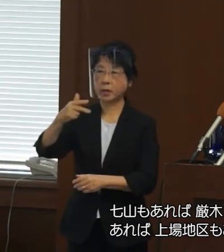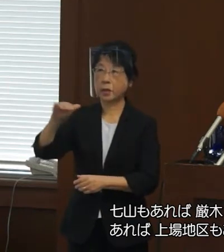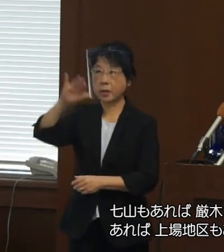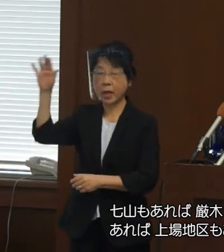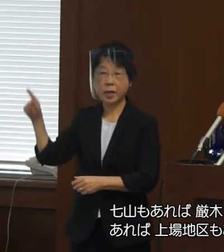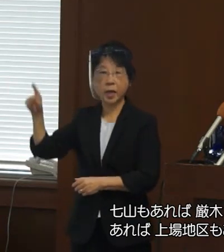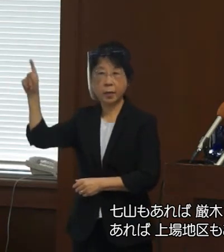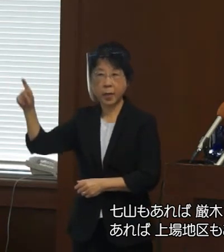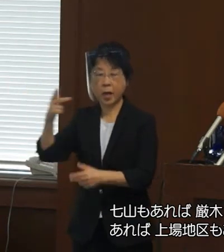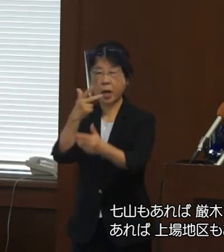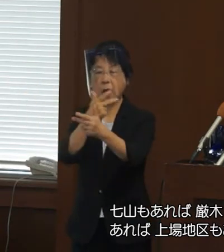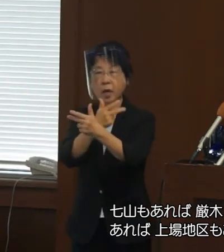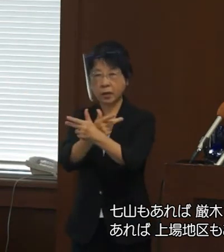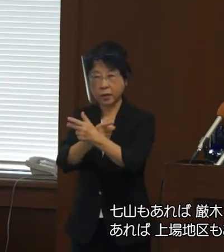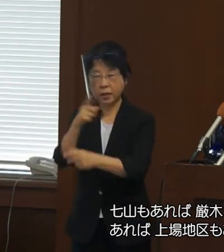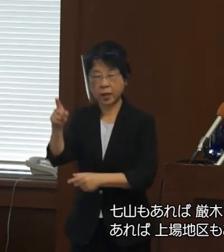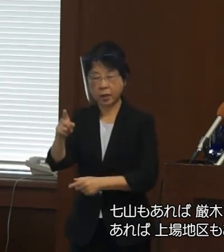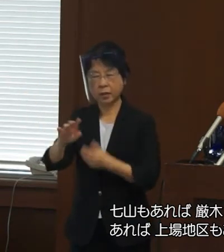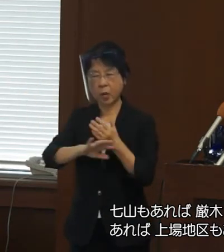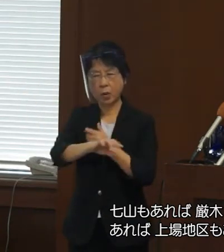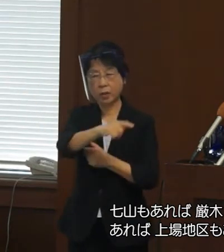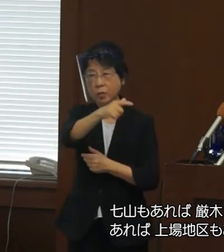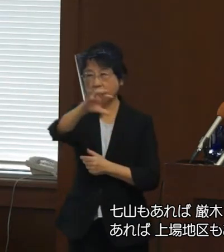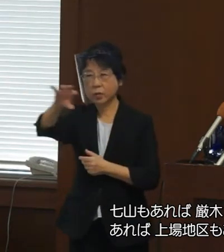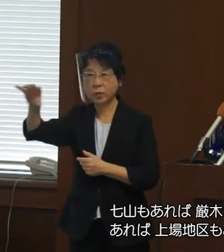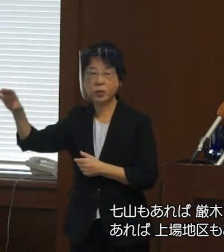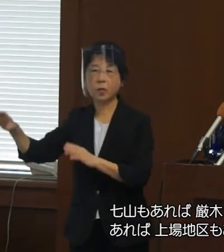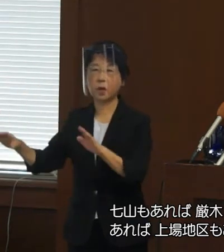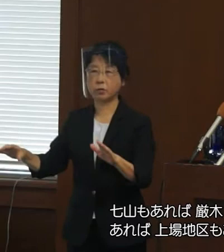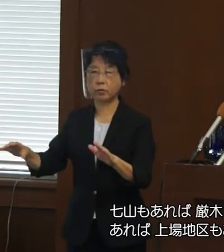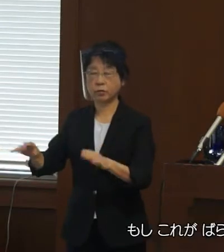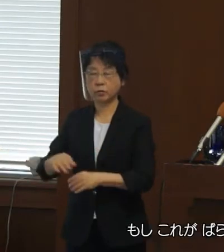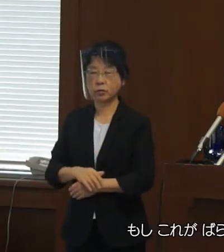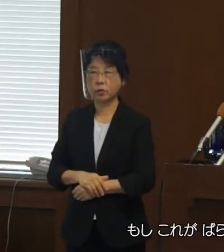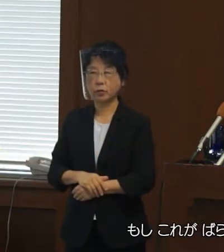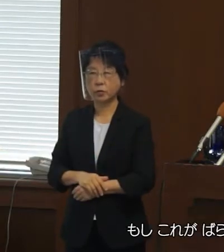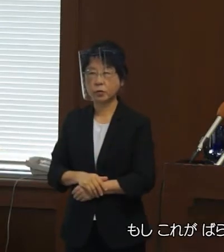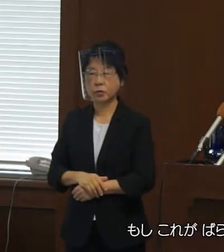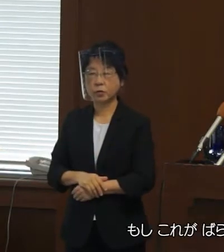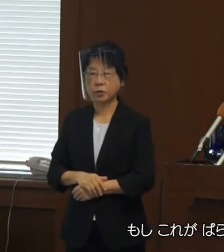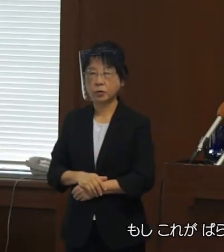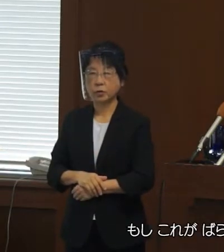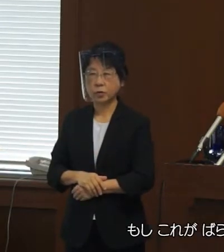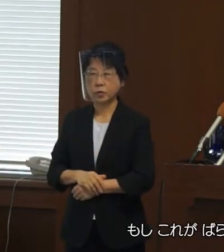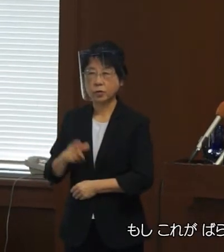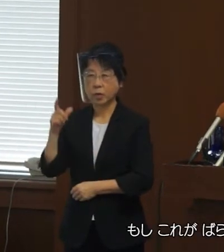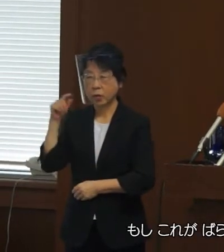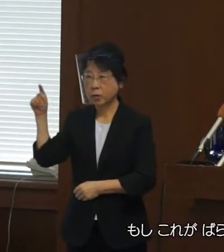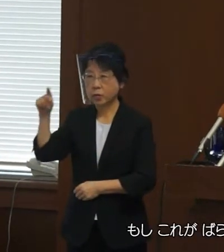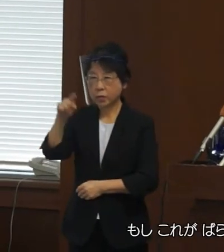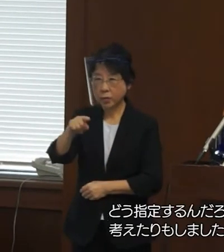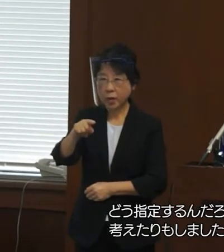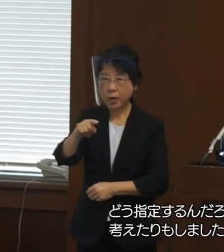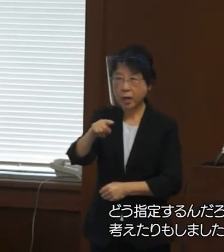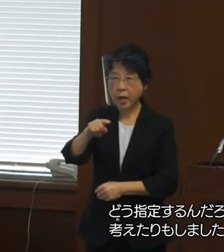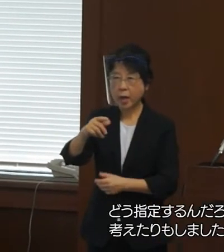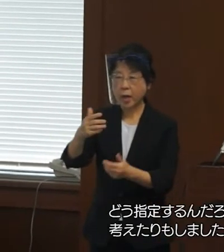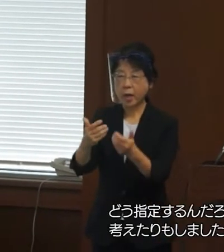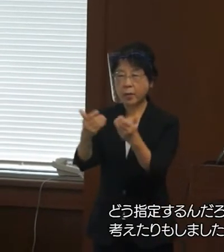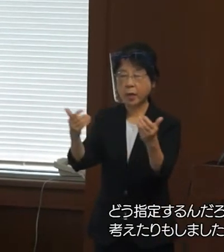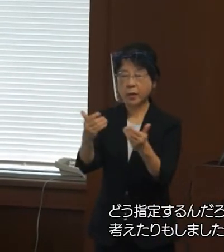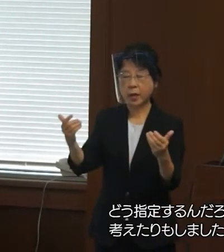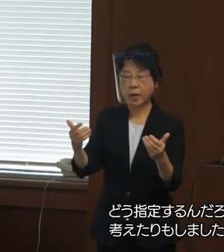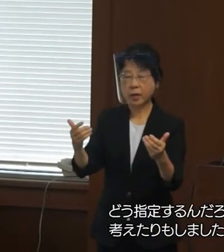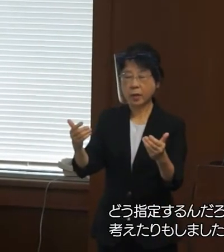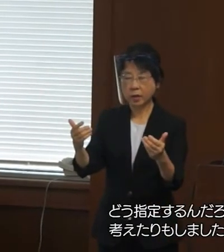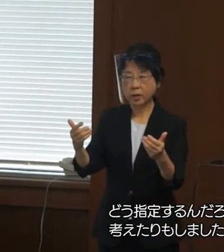あれば上場地区もあるわけでありまして、もしこれがバラバラの市町であればどう指定するんだろうか